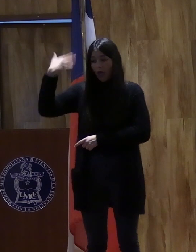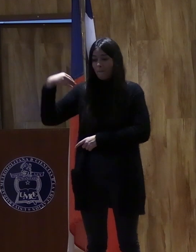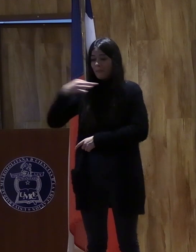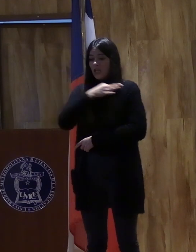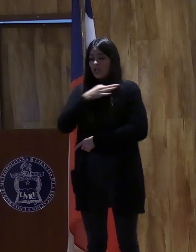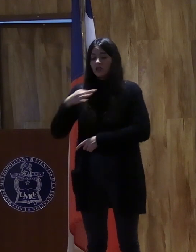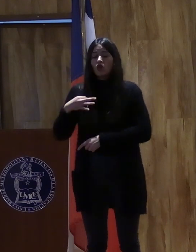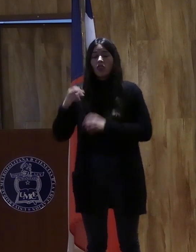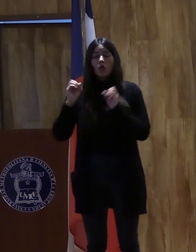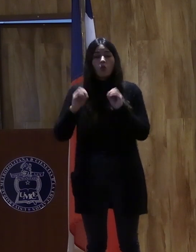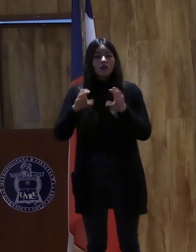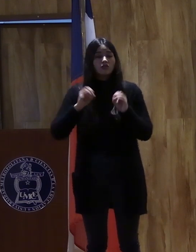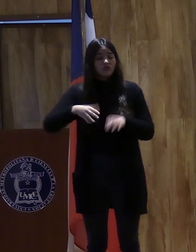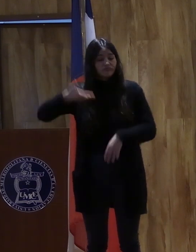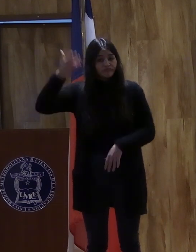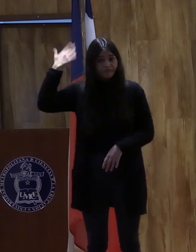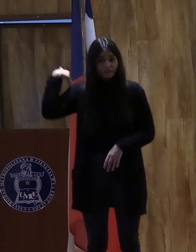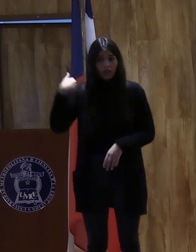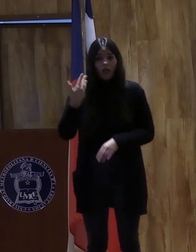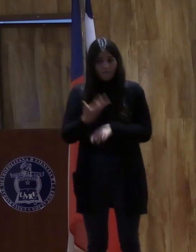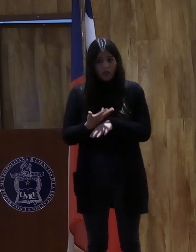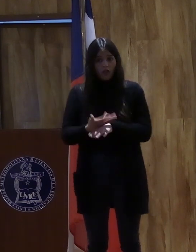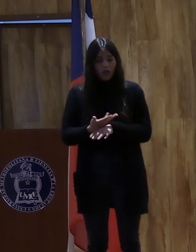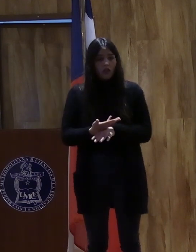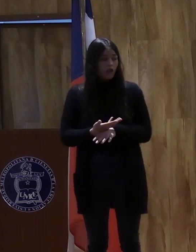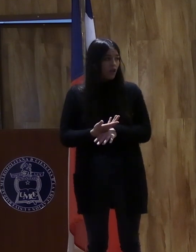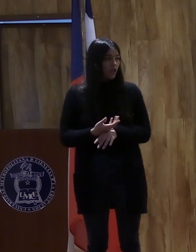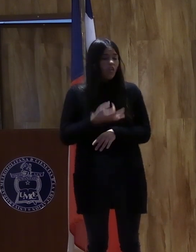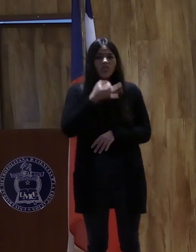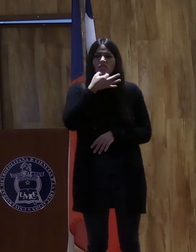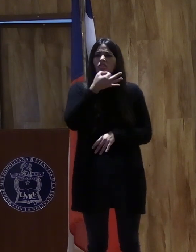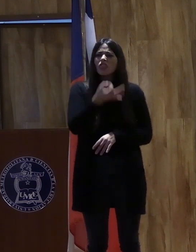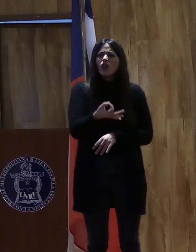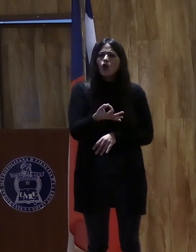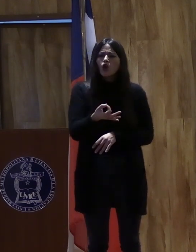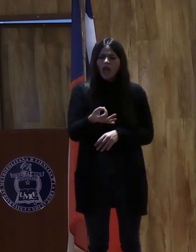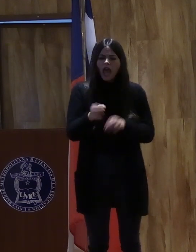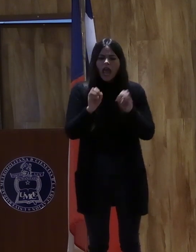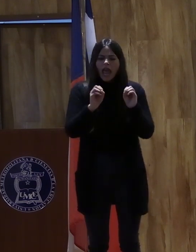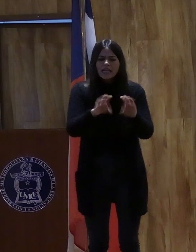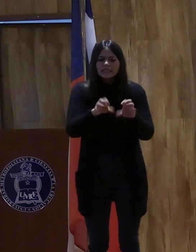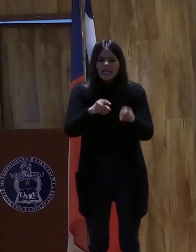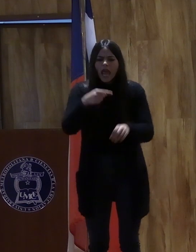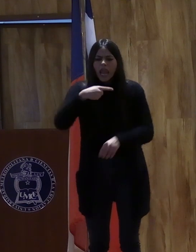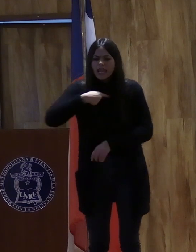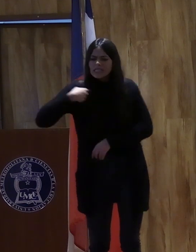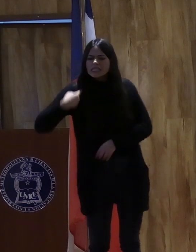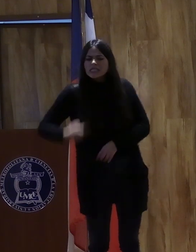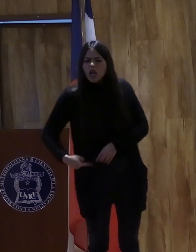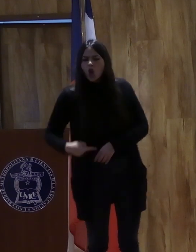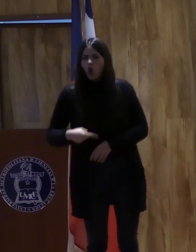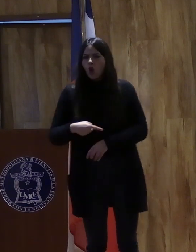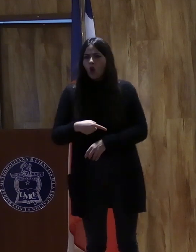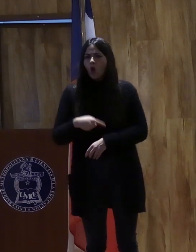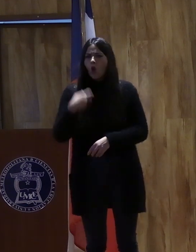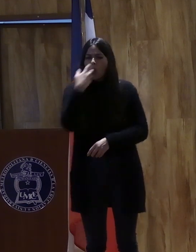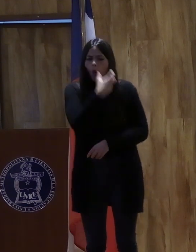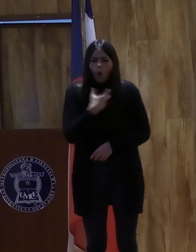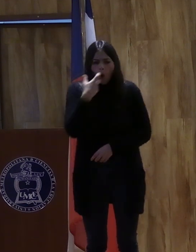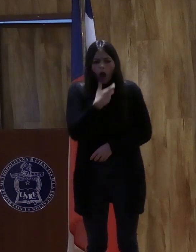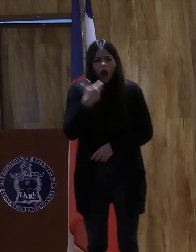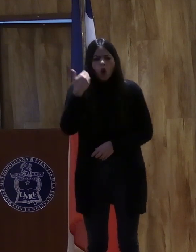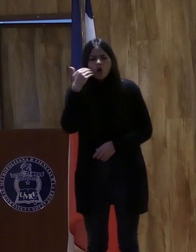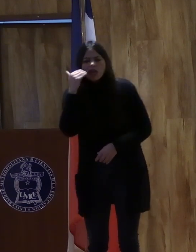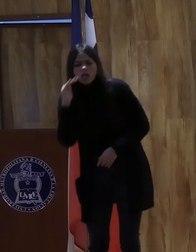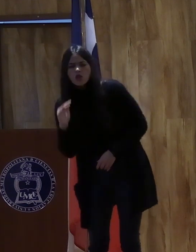es raro que un idiota haya sido ministro de Educación, eso es, pero que decía que había que enseñarles chino mandarín a los niños en el colegio en Chile